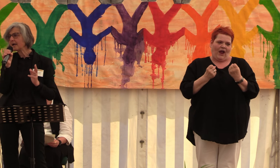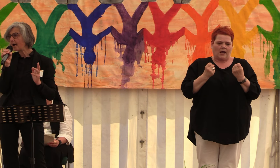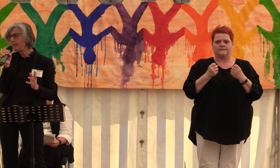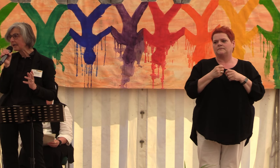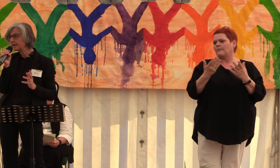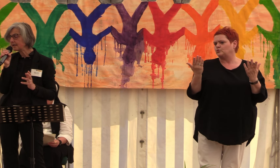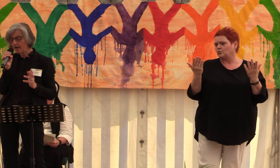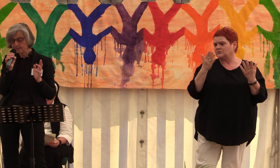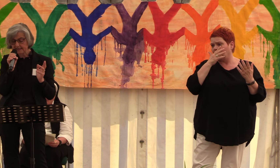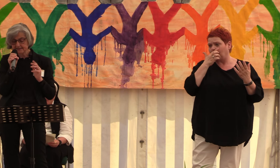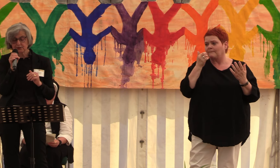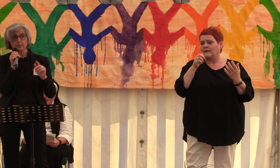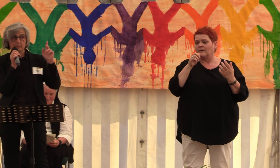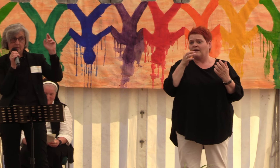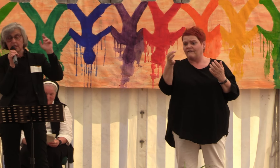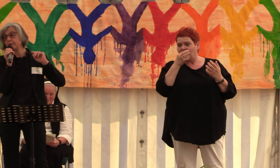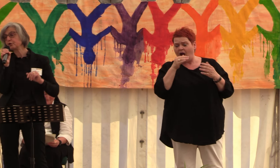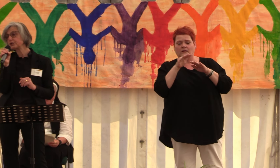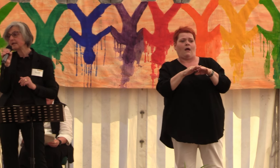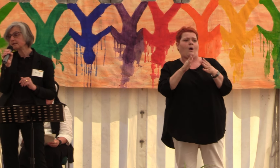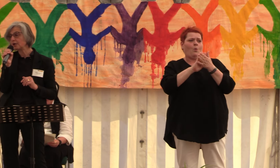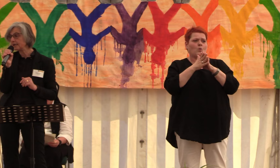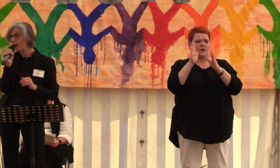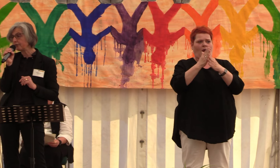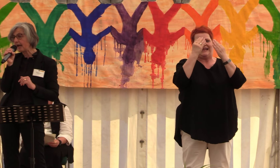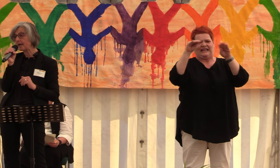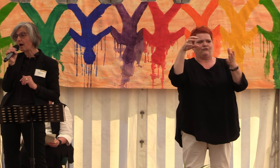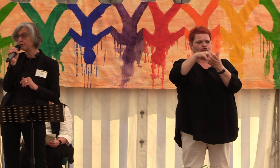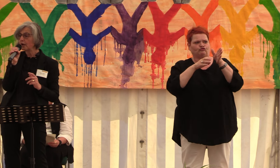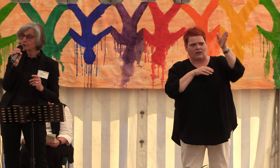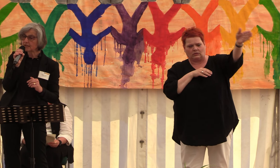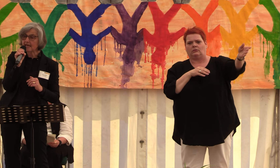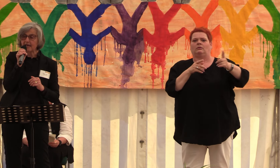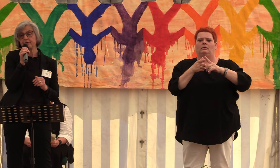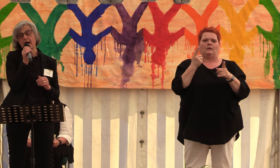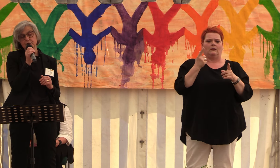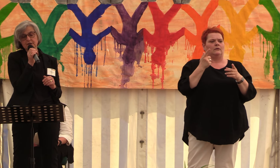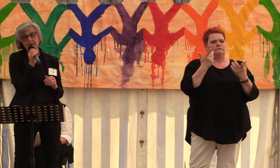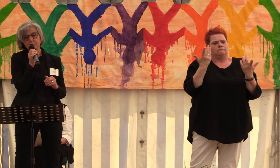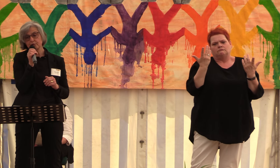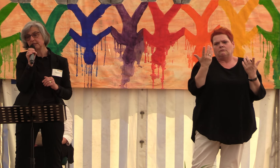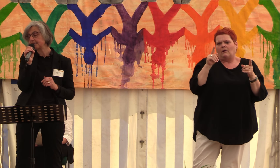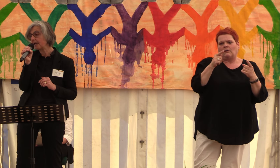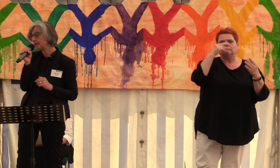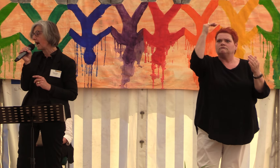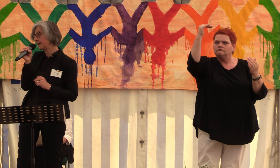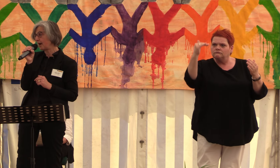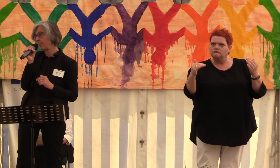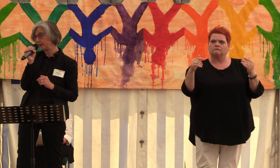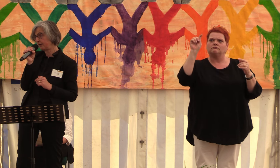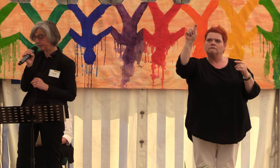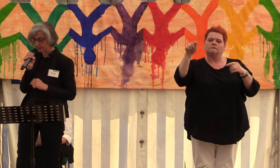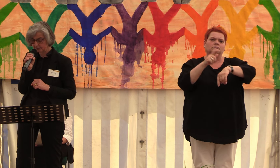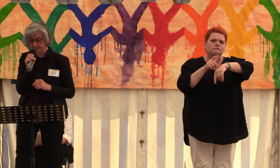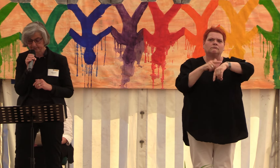Sie Fragen haben, Anliegen haben, gehen Sie zum Infostand, dann liegen auch Flyer auf, sodass Sie alle Veranstaltungen und die zeitlichen